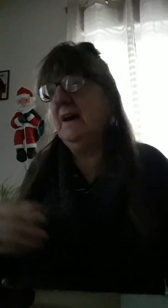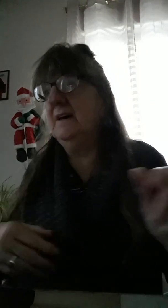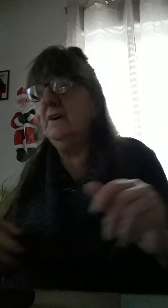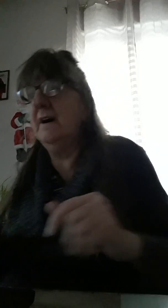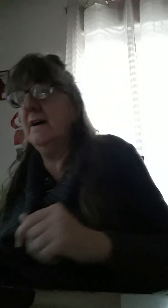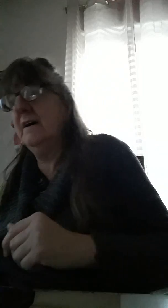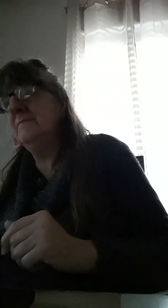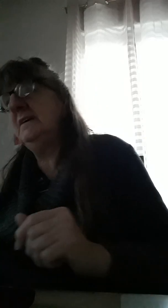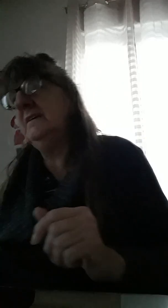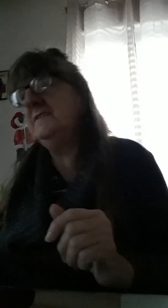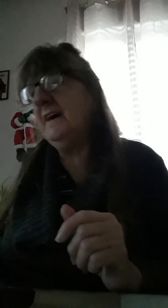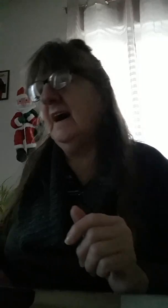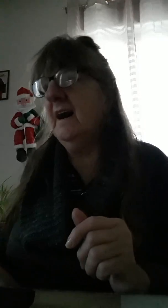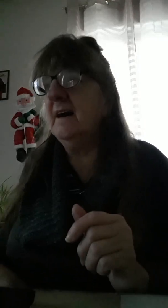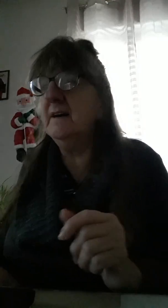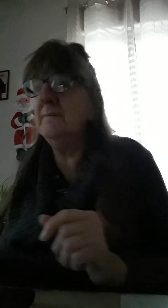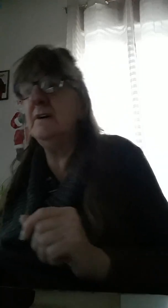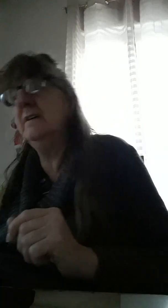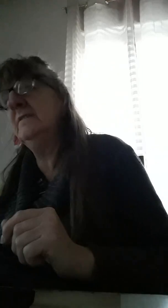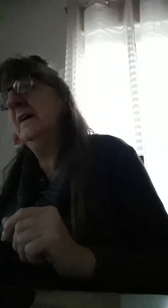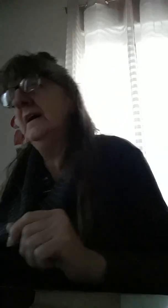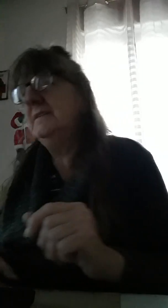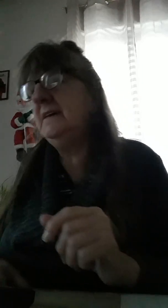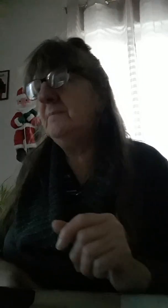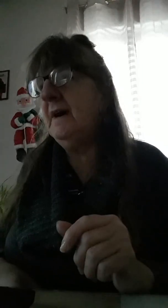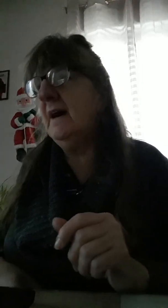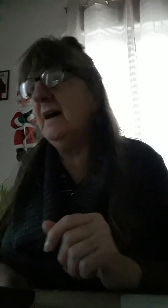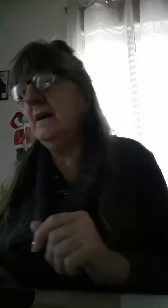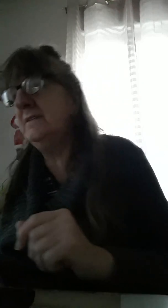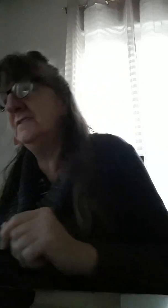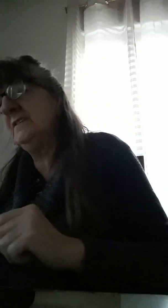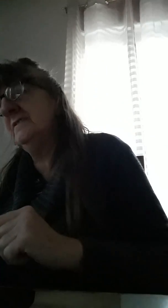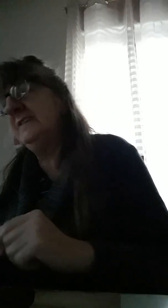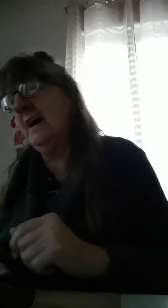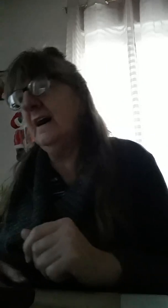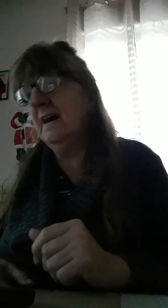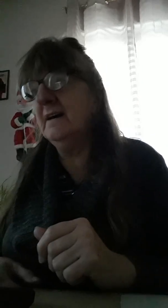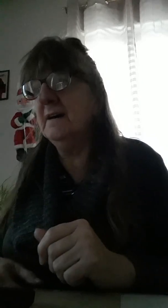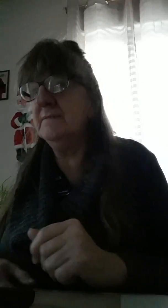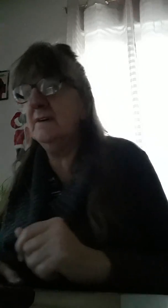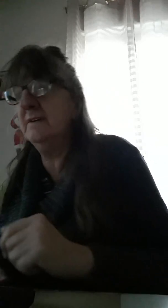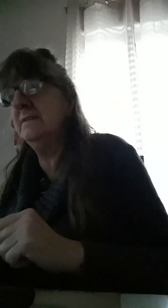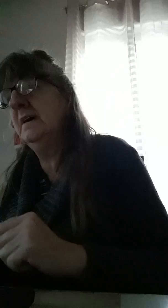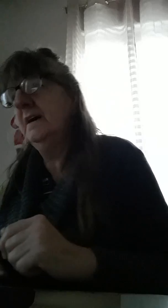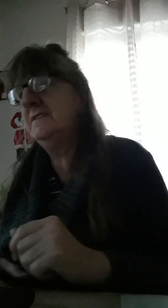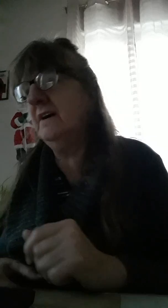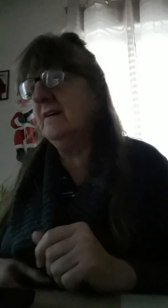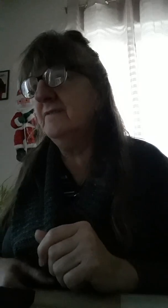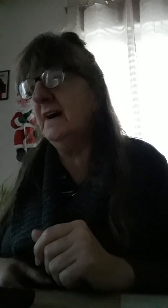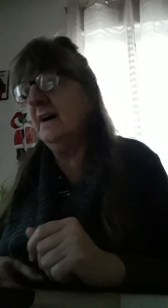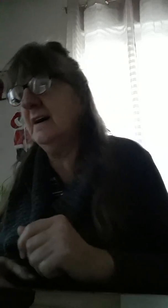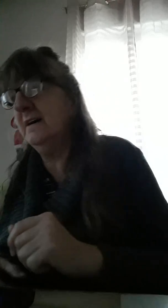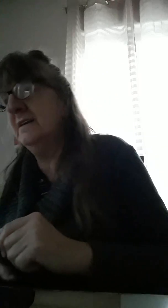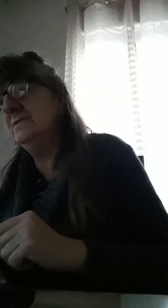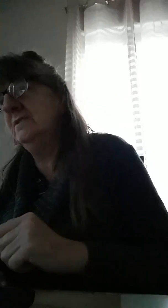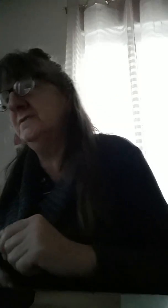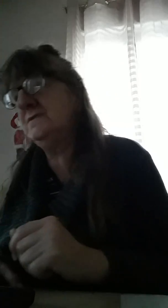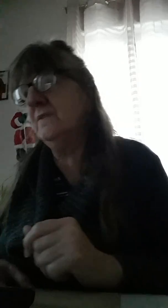Un homme des sables, des plaines sans âme, s'en va de son